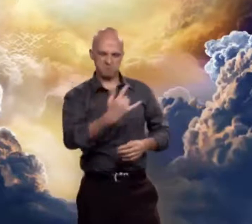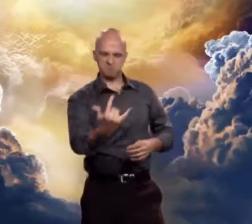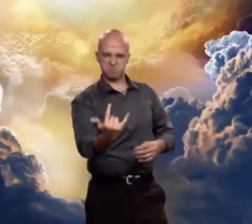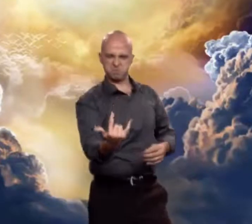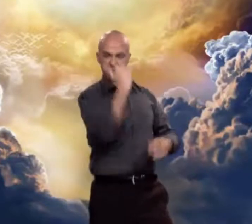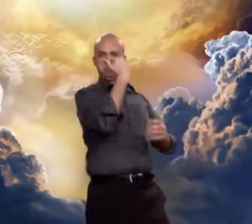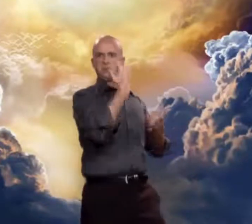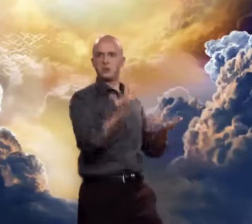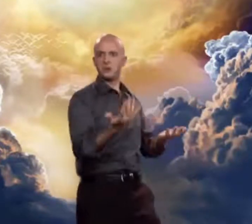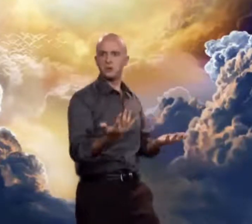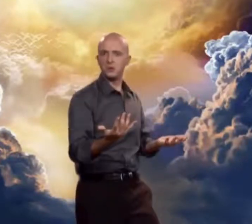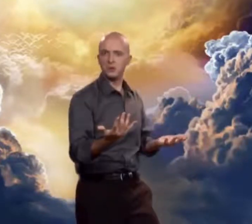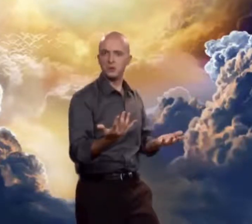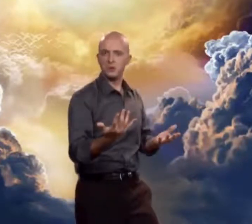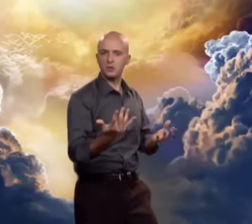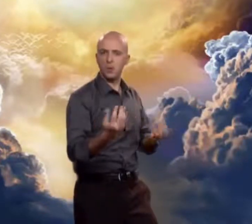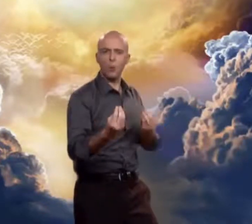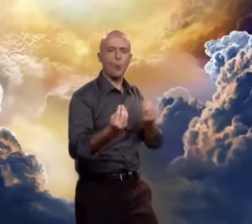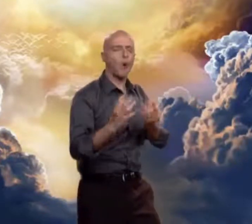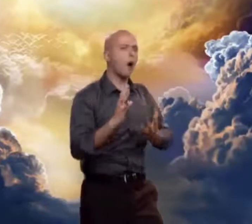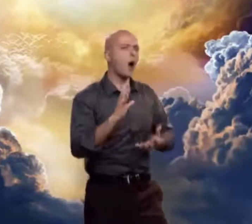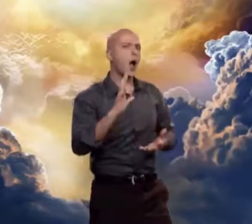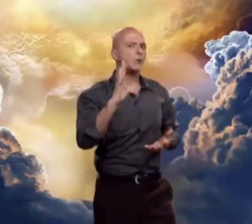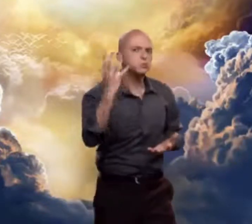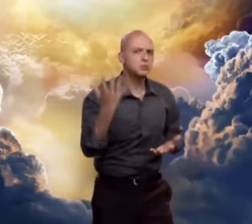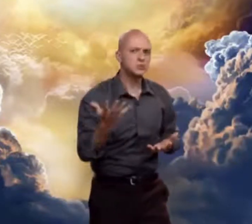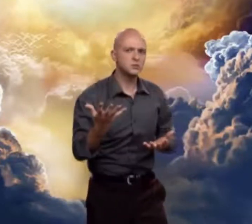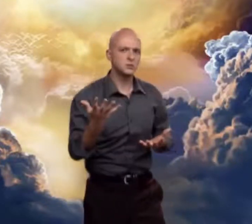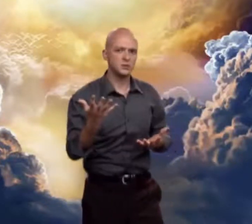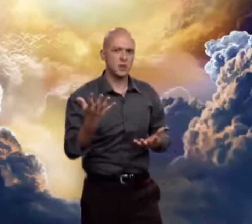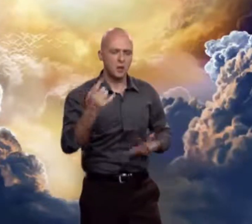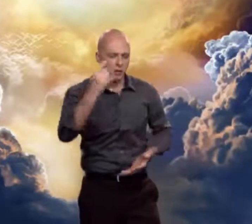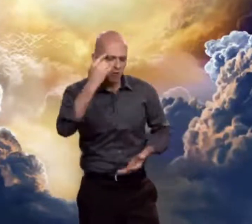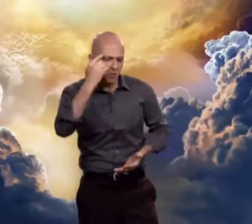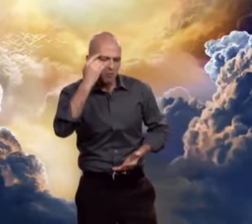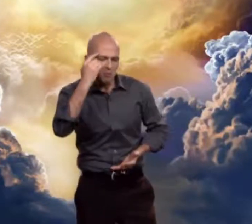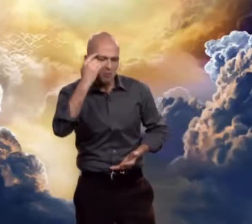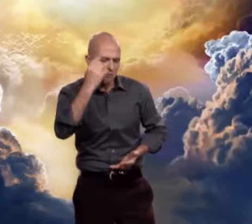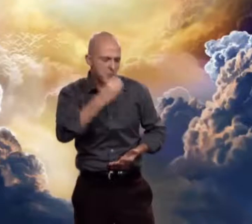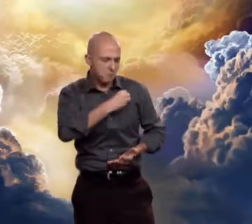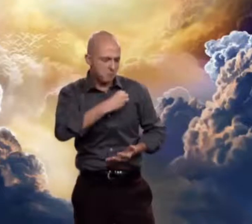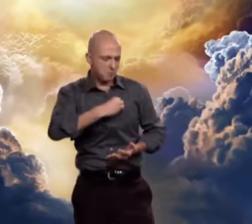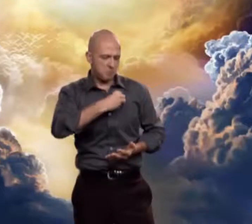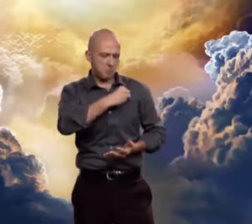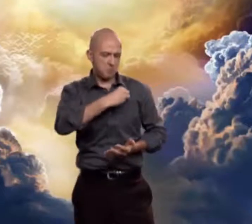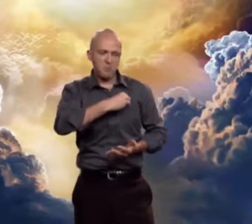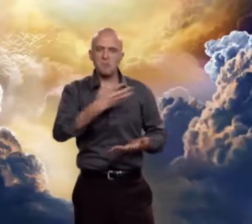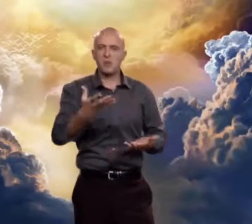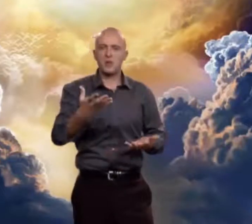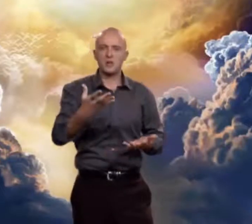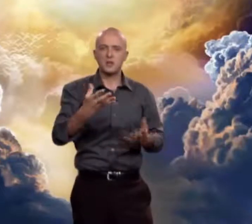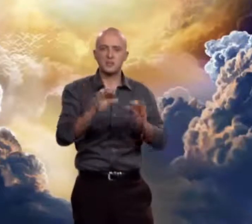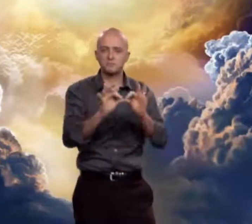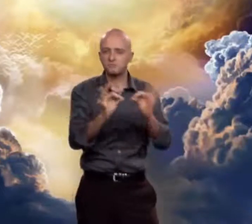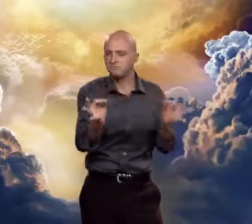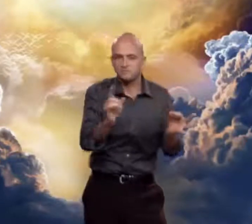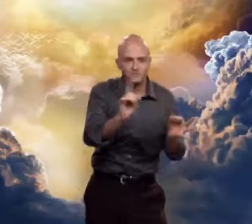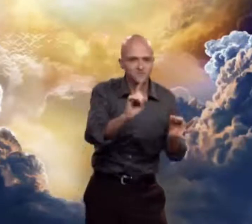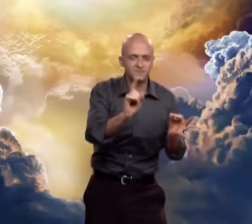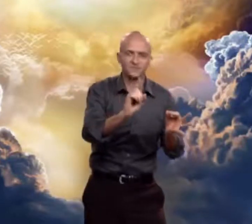não pode ser oferecida razão alguma para sua existência. Desculpá-lo significa defendê-lo. Se fosse possível